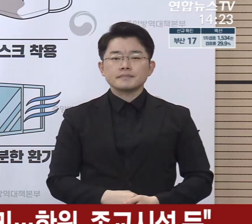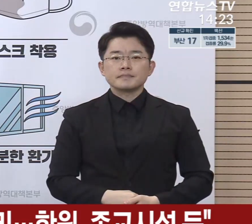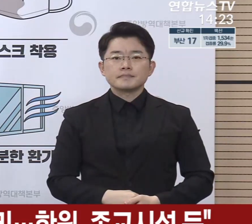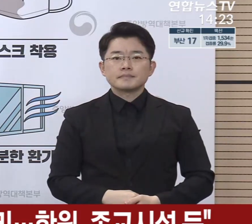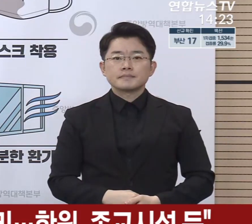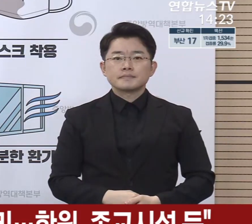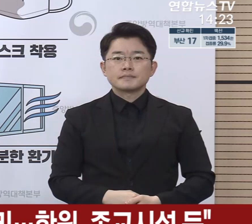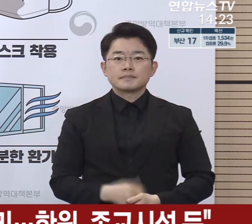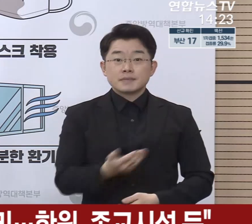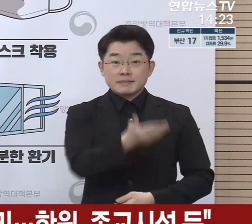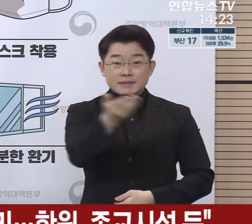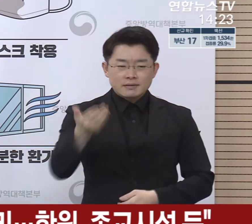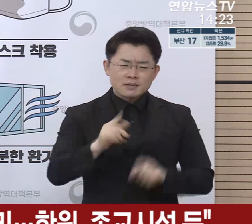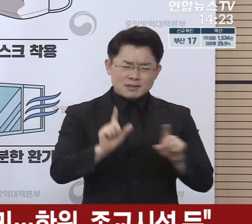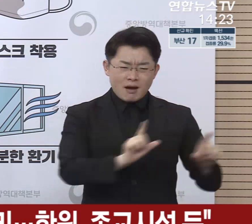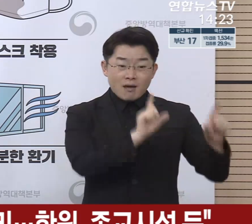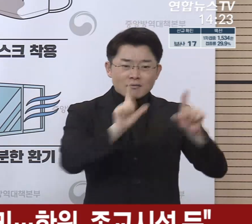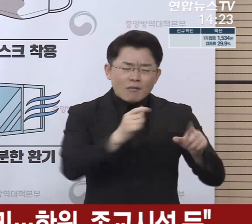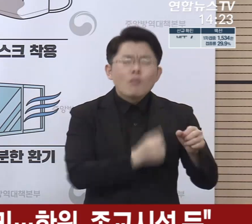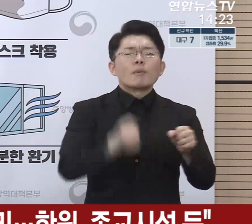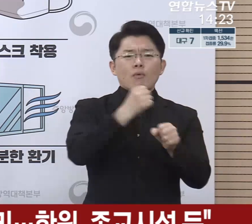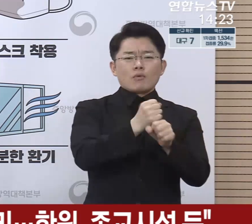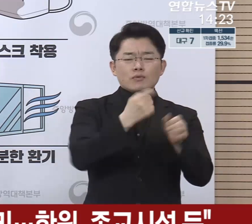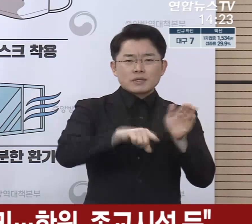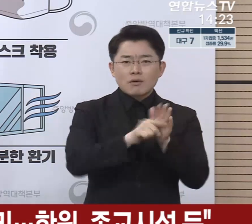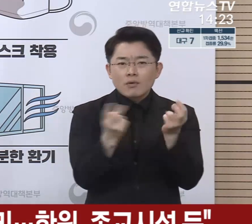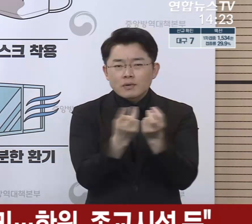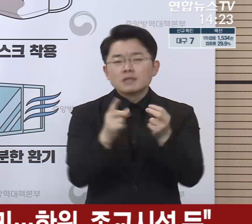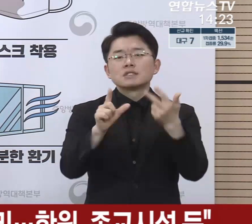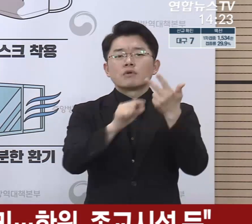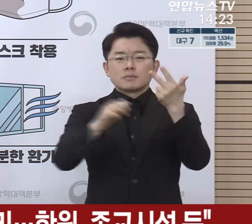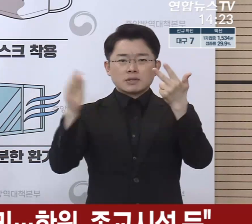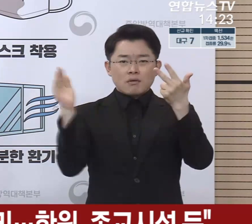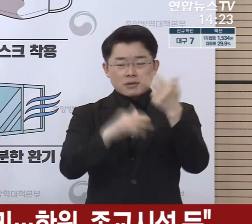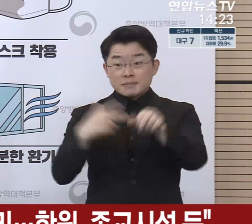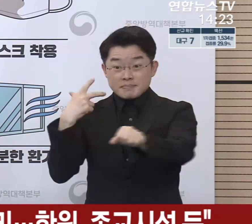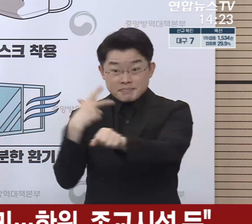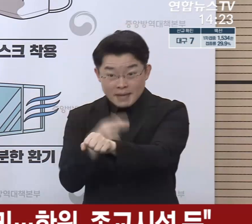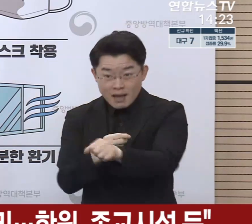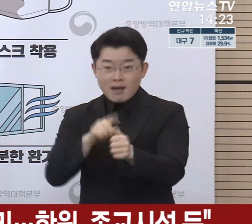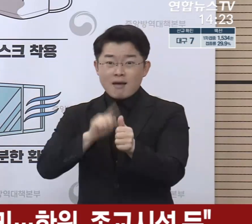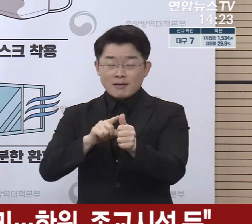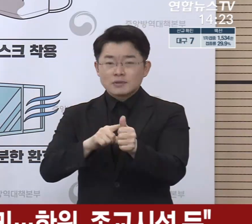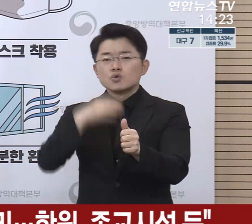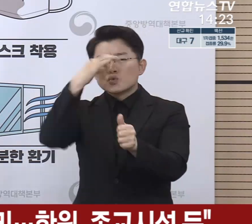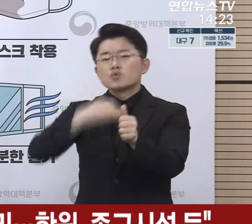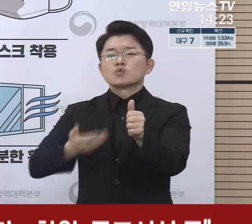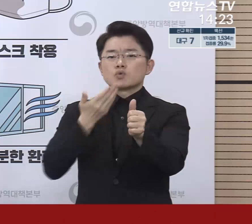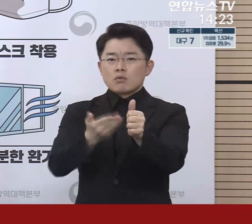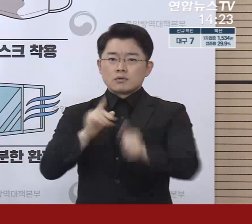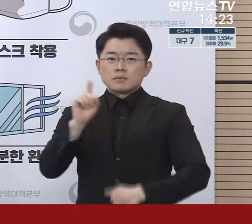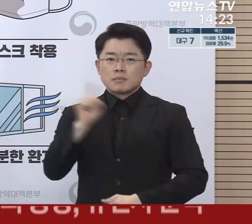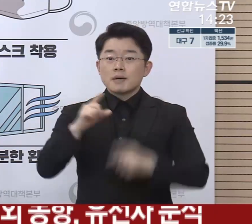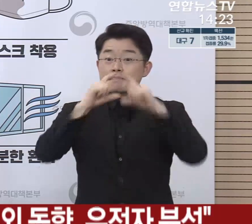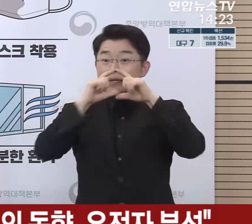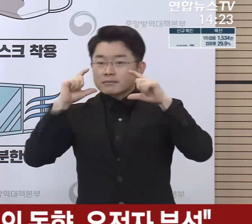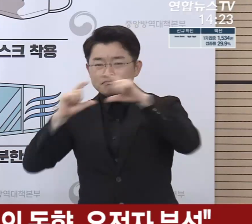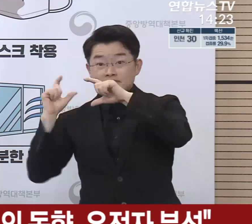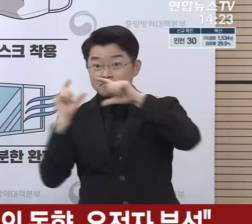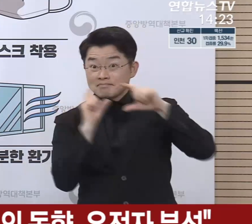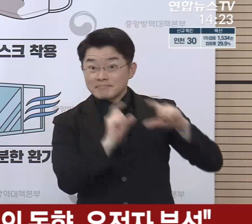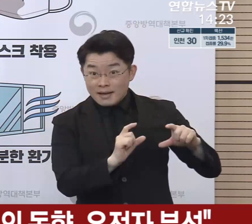중앙방역대책본부는 국민의 일상회복 지원을 위하여 7월 1일부터 예방접종자의 마스크 착용 의무를 완화하는